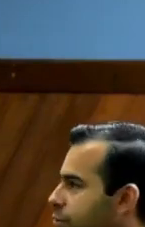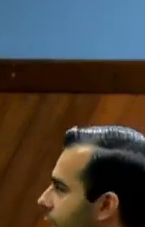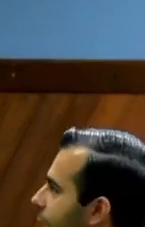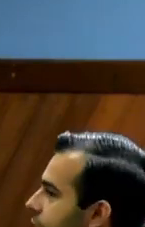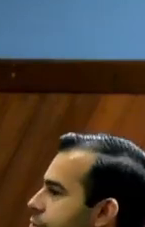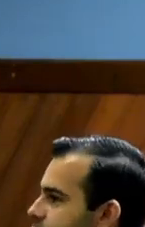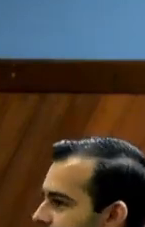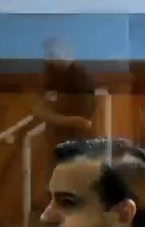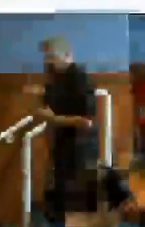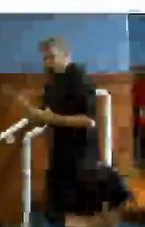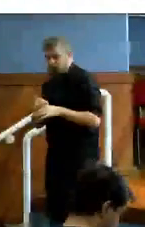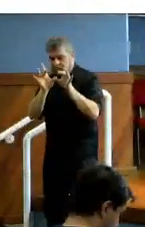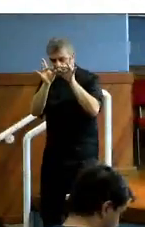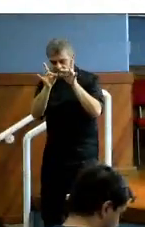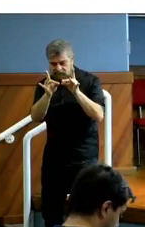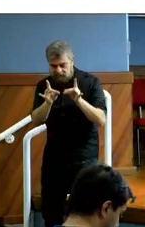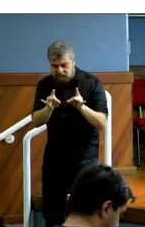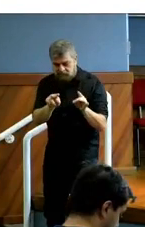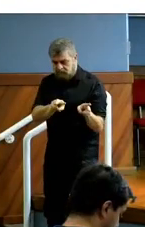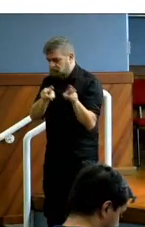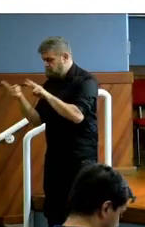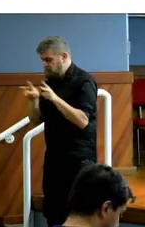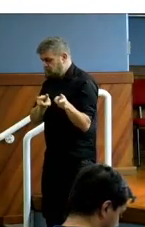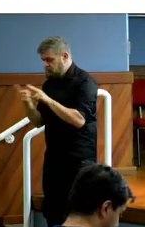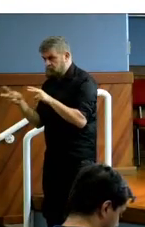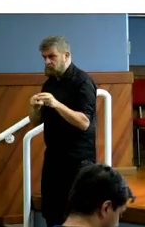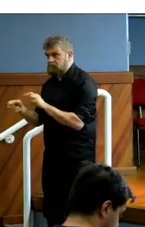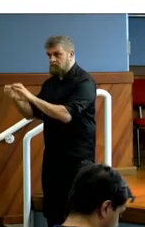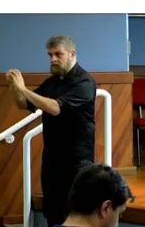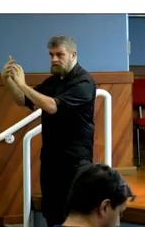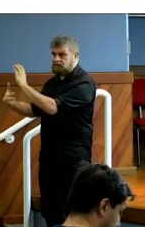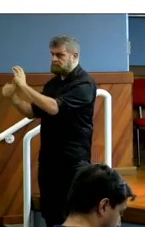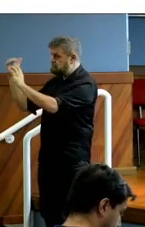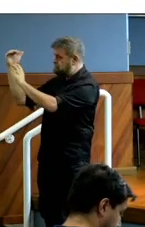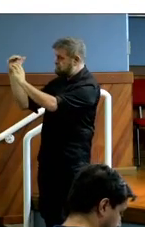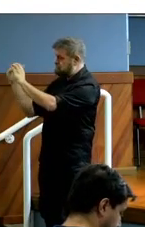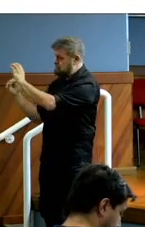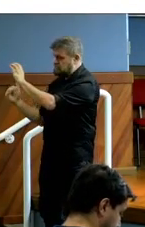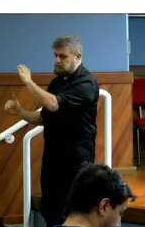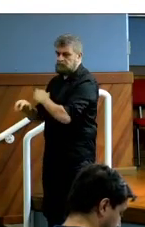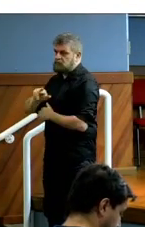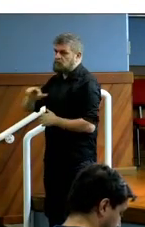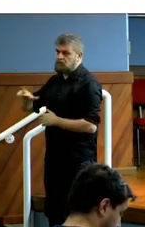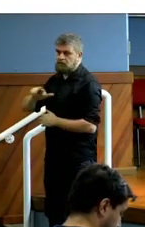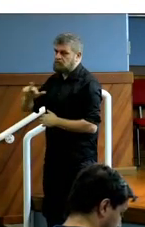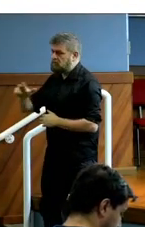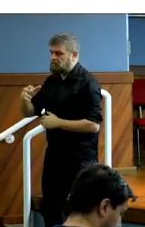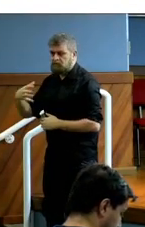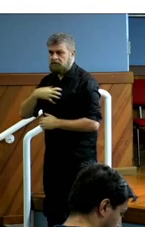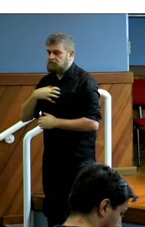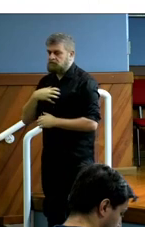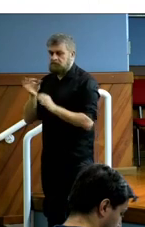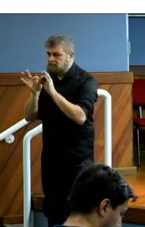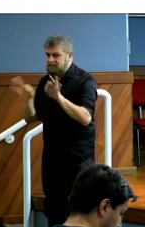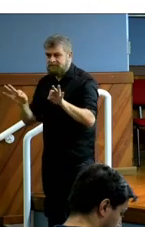os nossos arranjos, né? Os nossos planos de classificação, né? Mas não é desse jeito. Não é tão